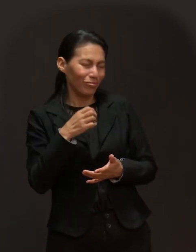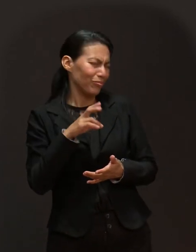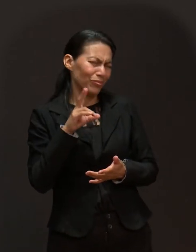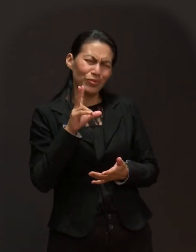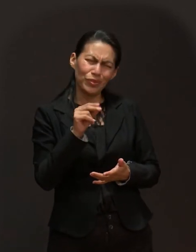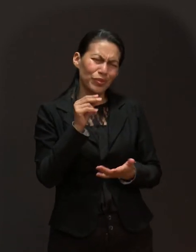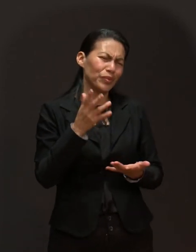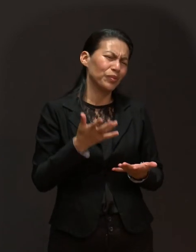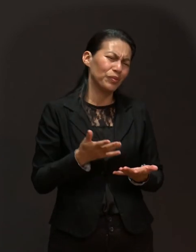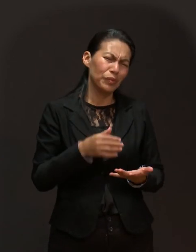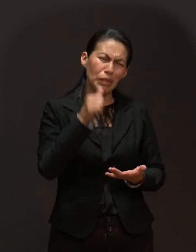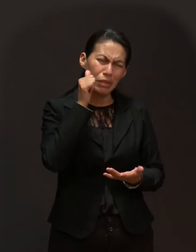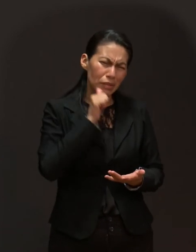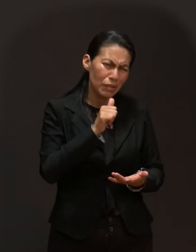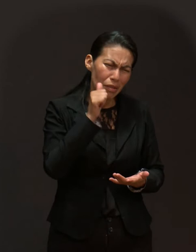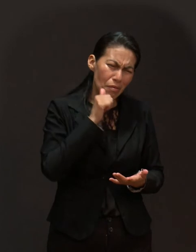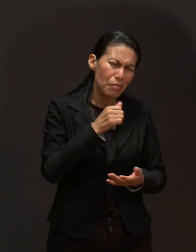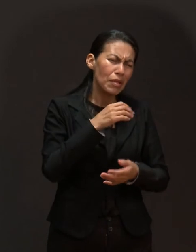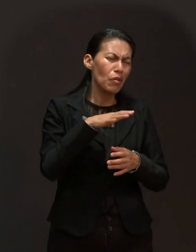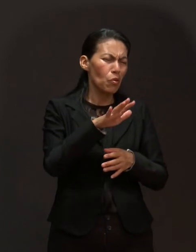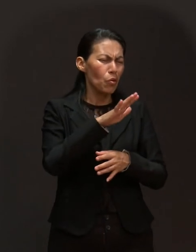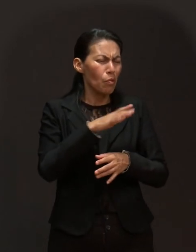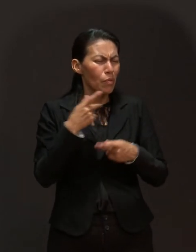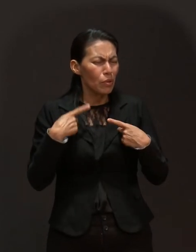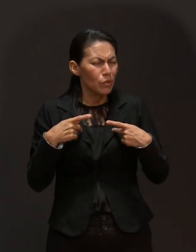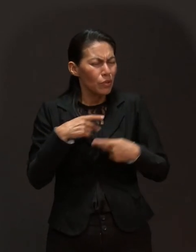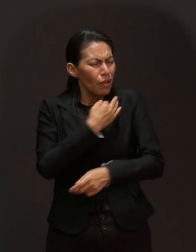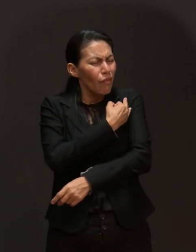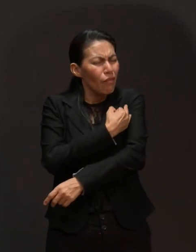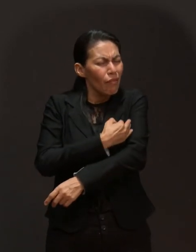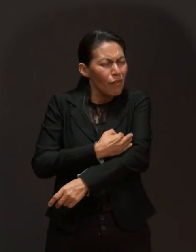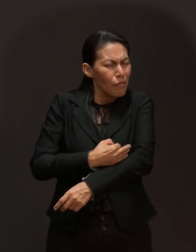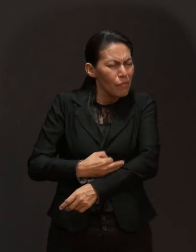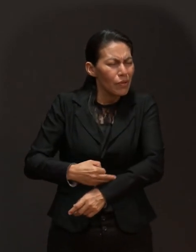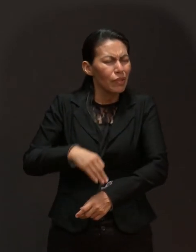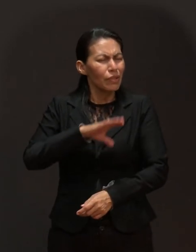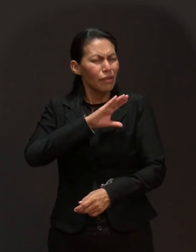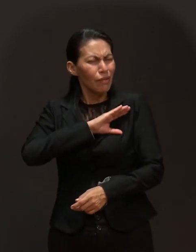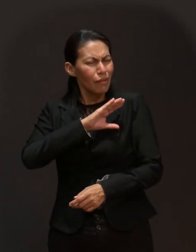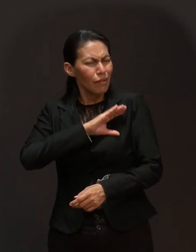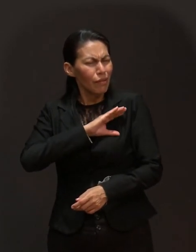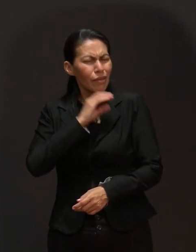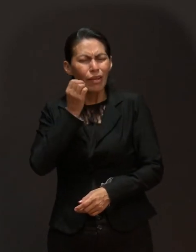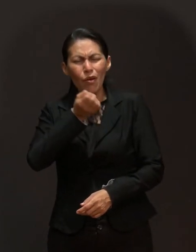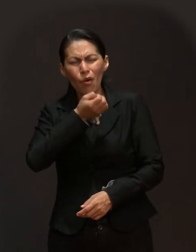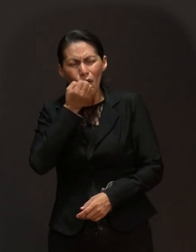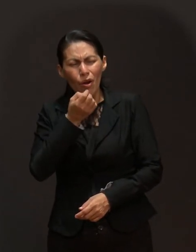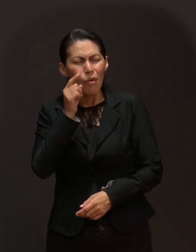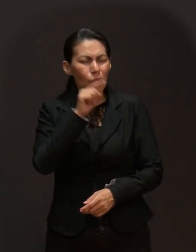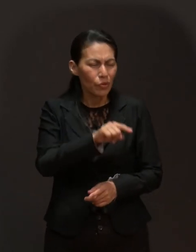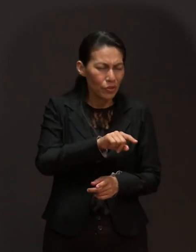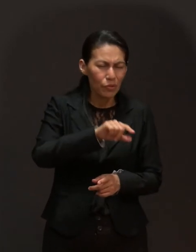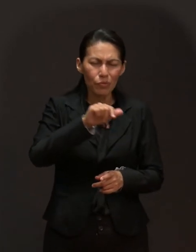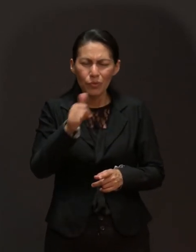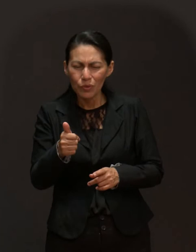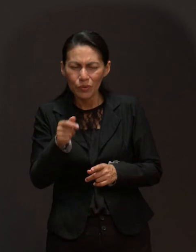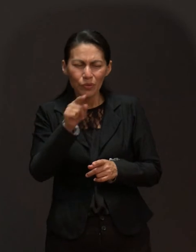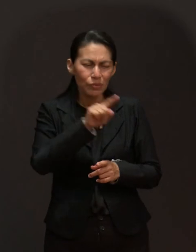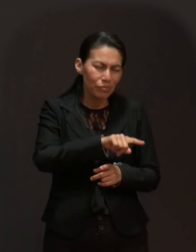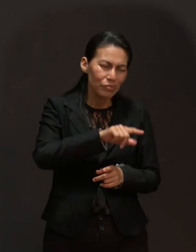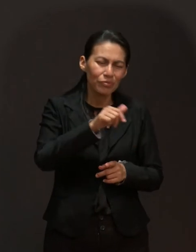extraña o extraño siempre tendrás un lugar en el corazón de alguien que intercede